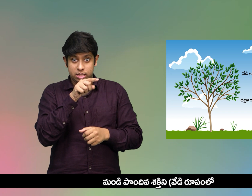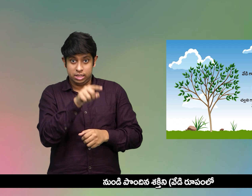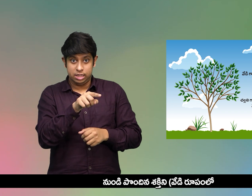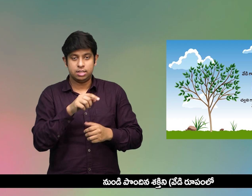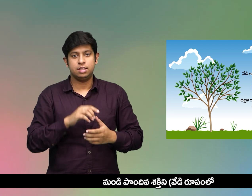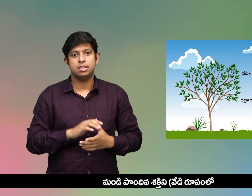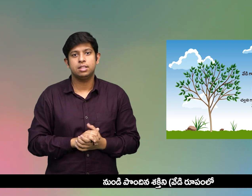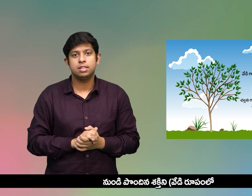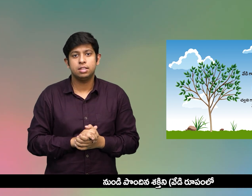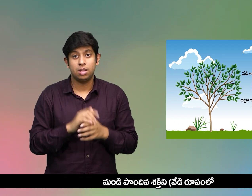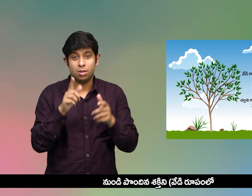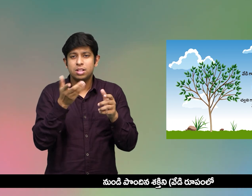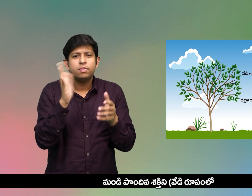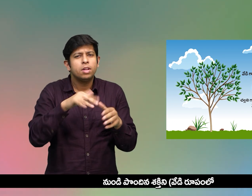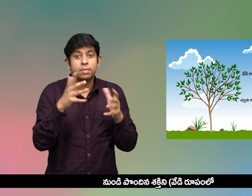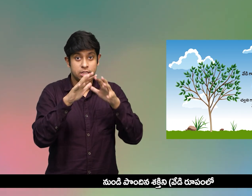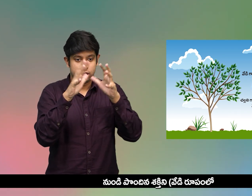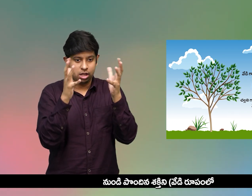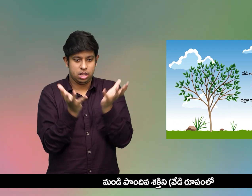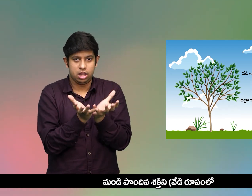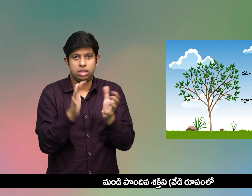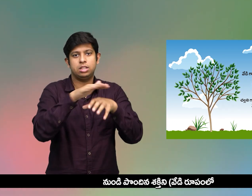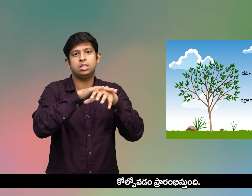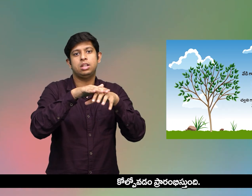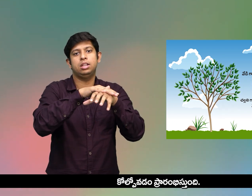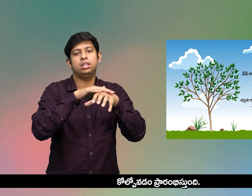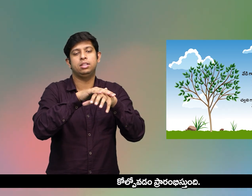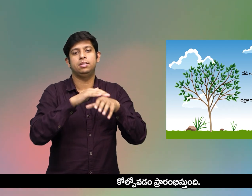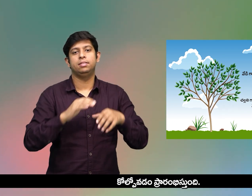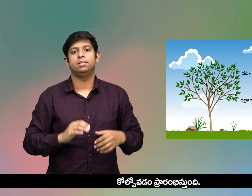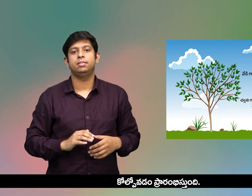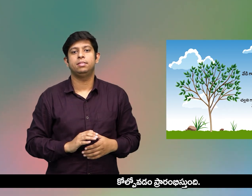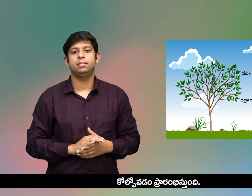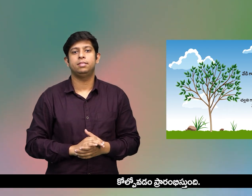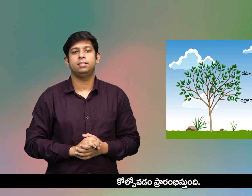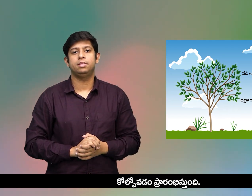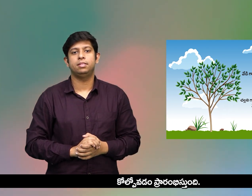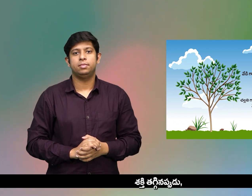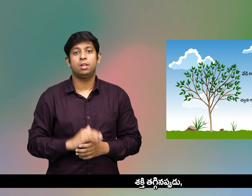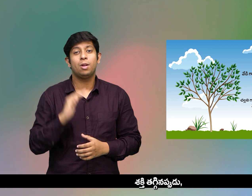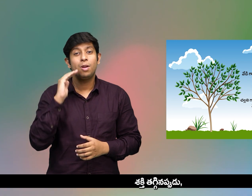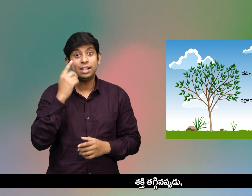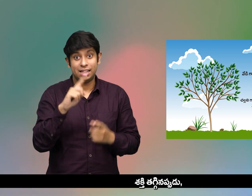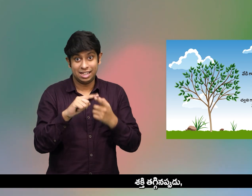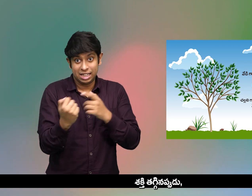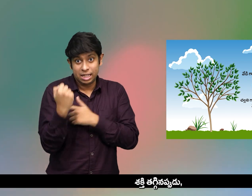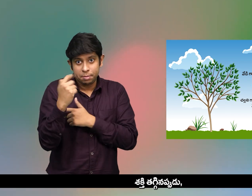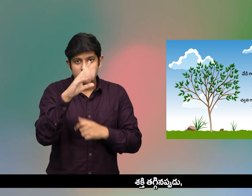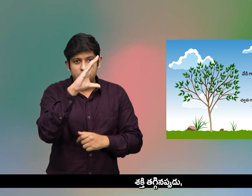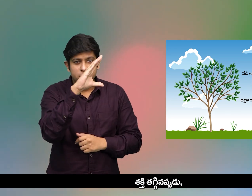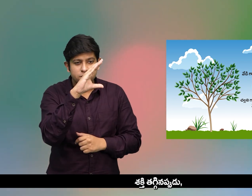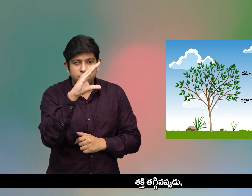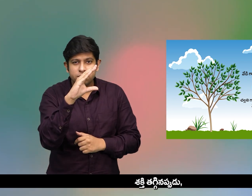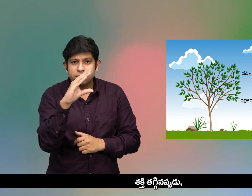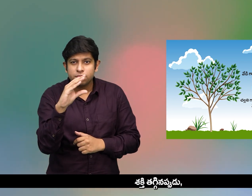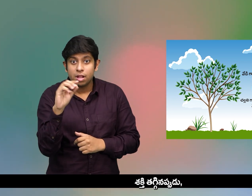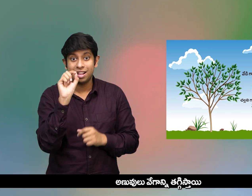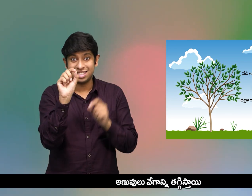నుండి పొందిన శక్తిని వేడి రూపంలో కోల్పోవడం ప్రారంభిస్తుంది. శక్తి తగ్గినప్పుడు